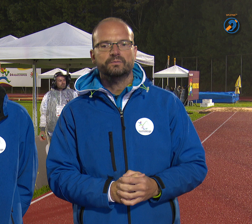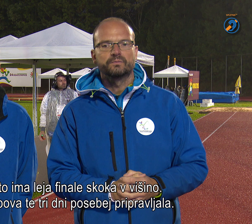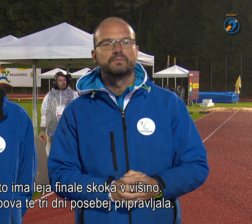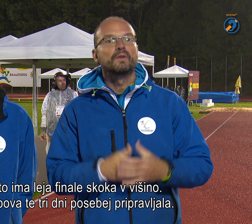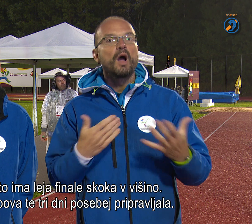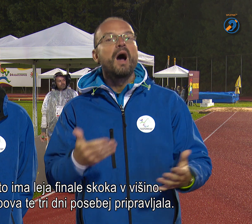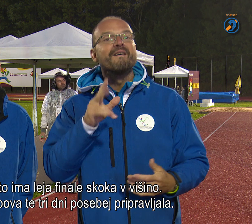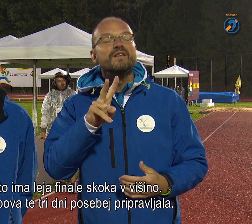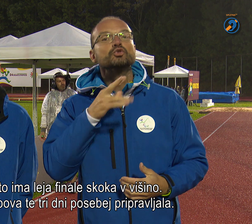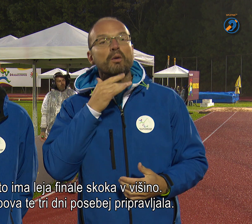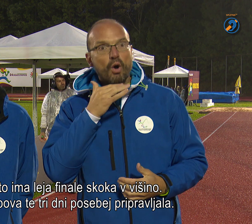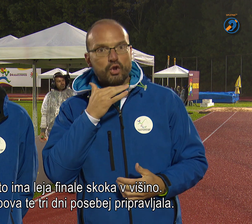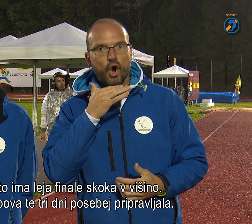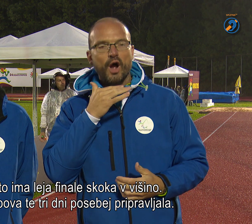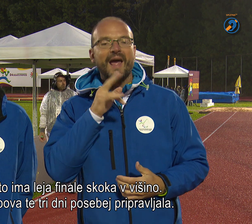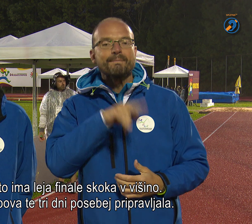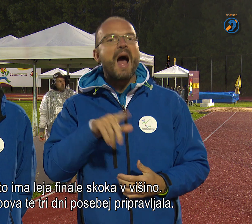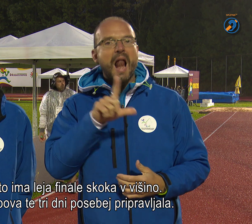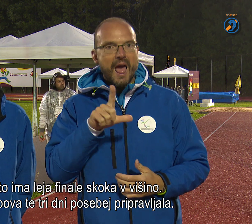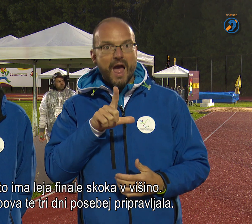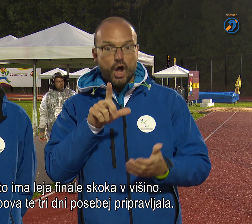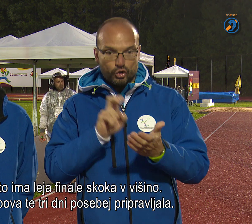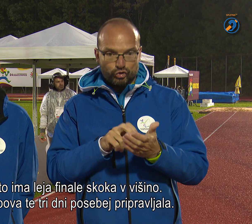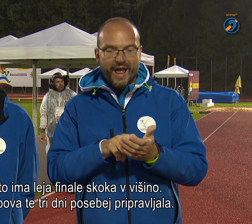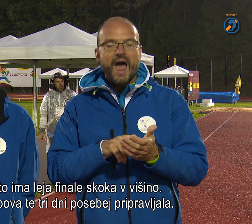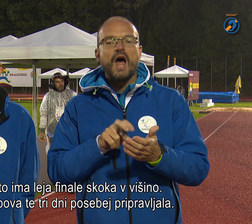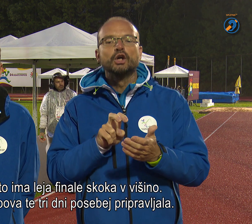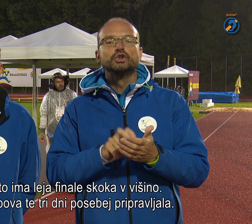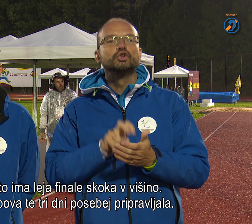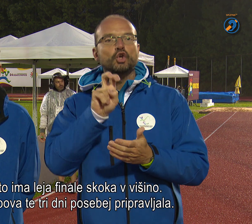V soboto ima Leja še skok v višino, finale.